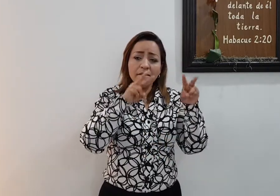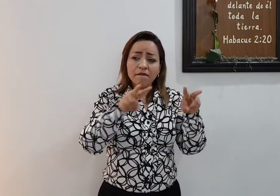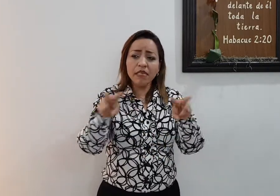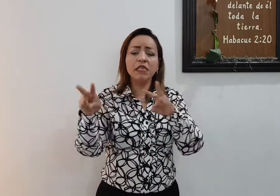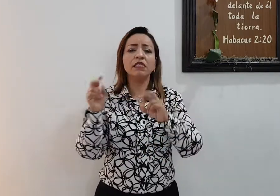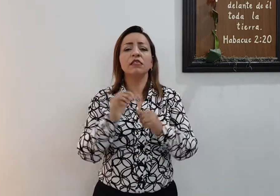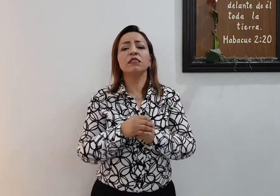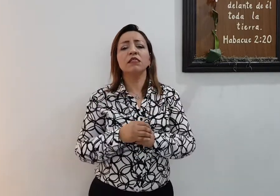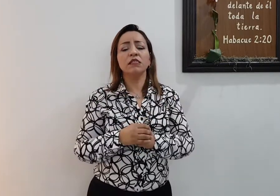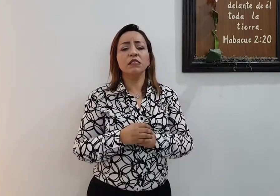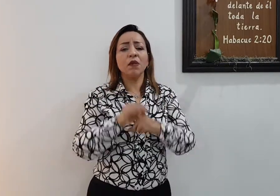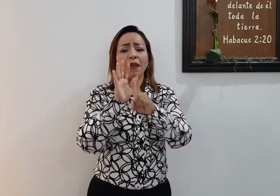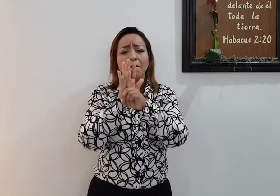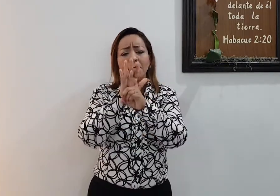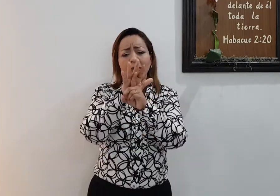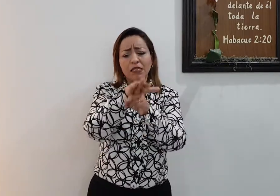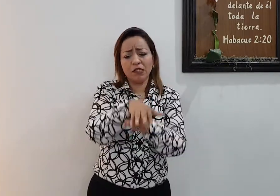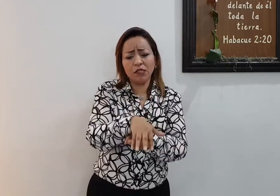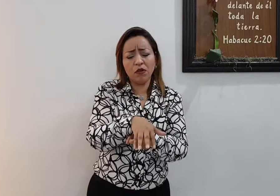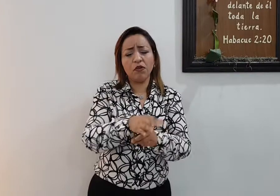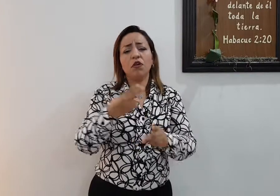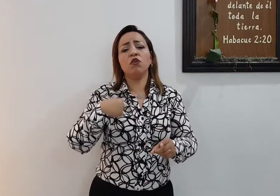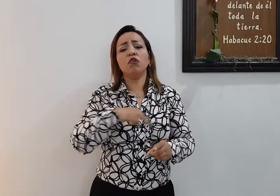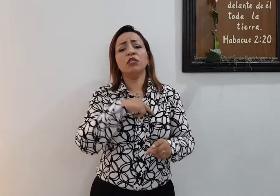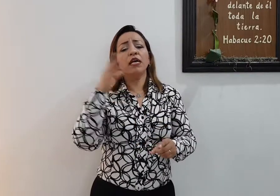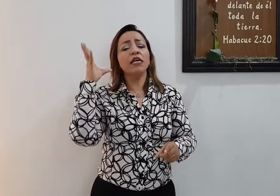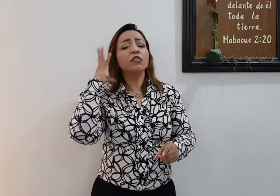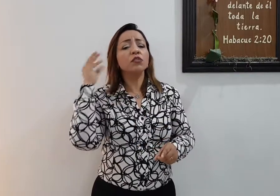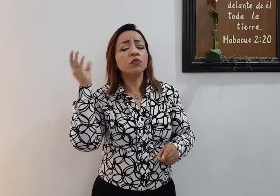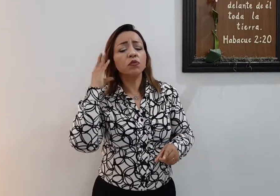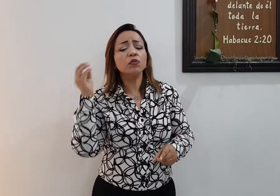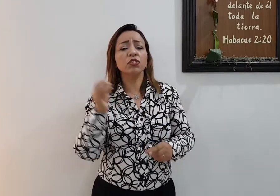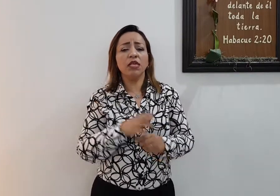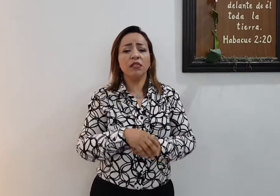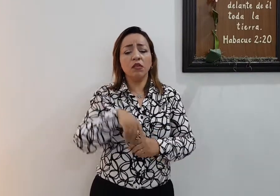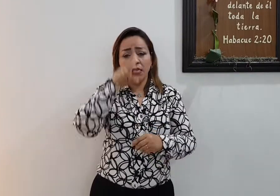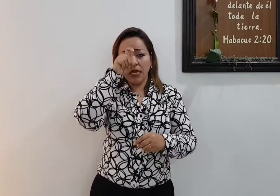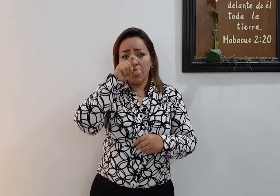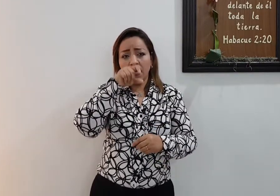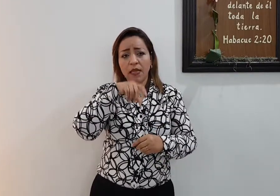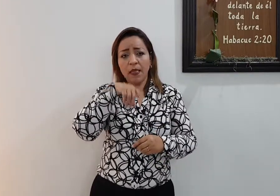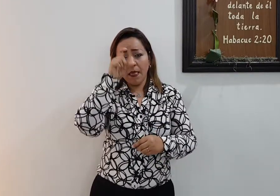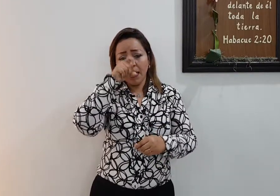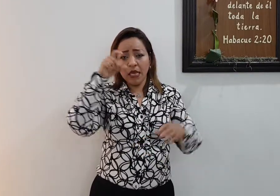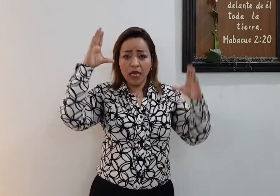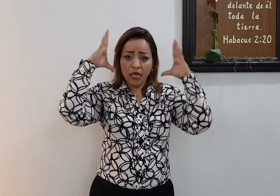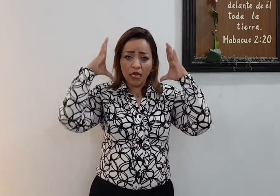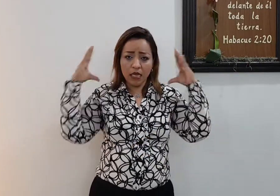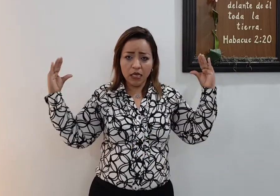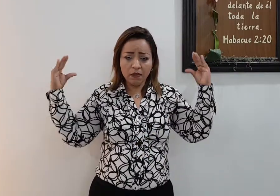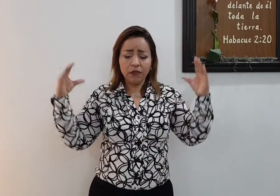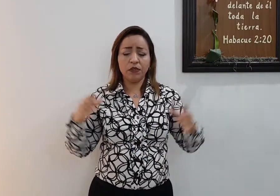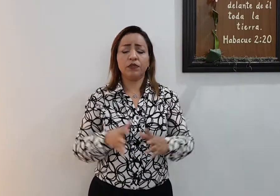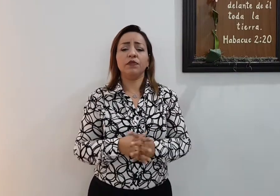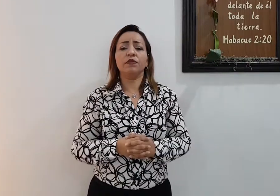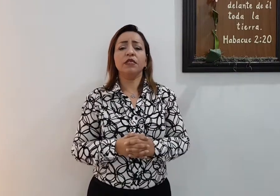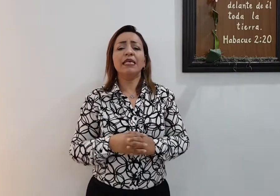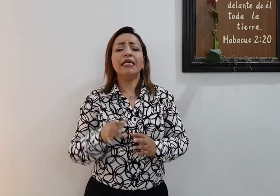egipcios. Dios nos escucha, hermanos. Ven por tanto ahora y yo te enviaré a Faraón. Y ahí empieza la relación entre Dios y